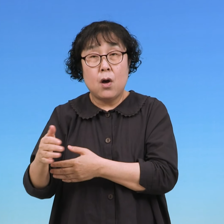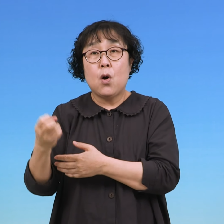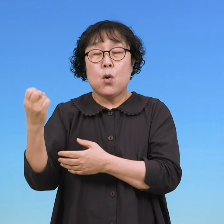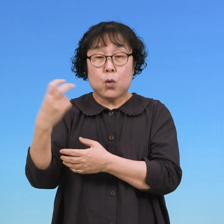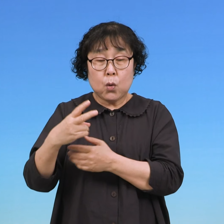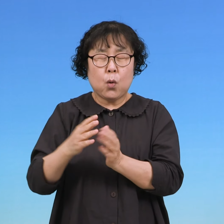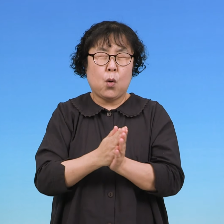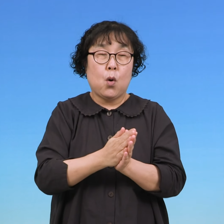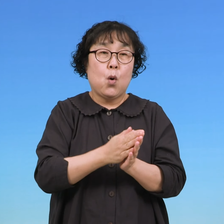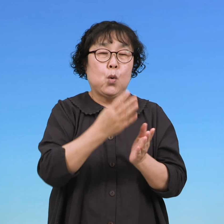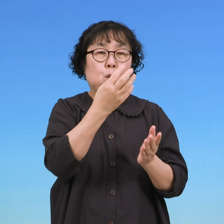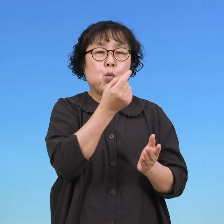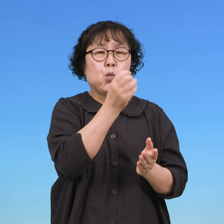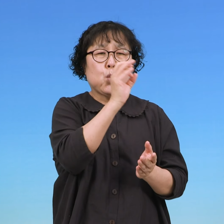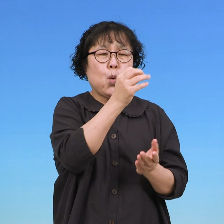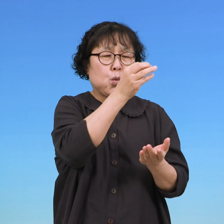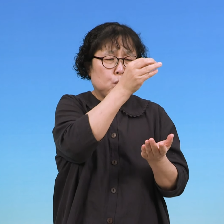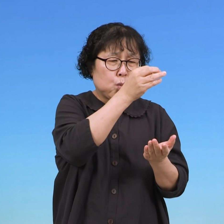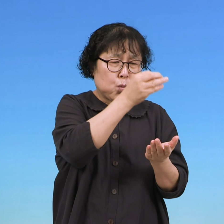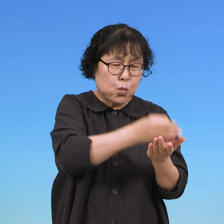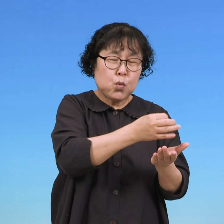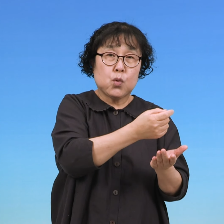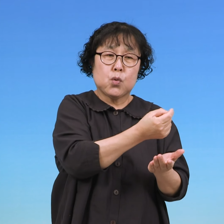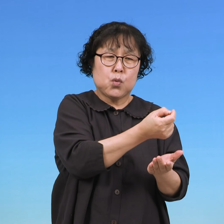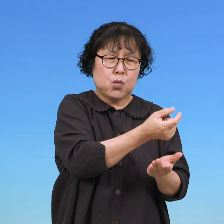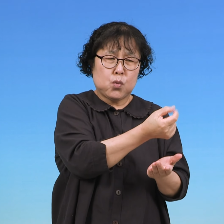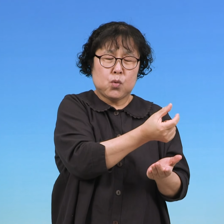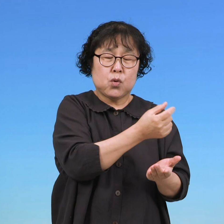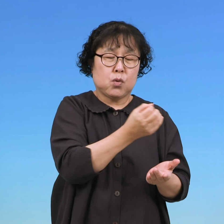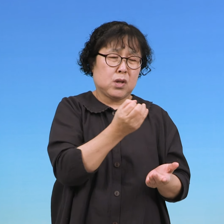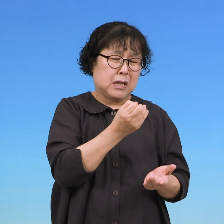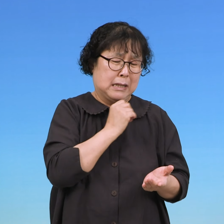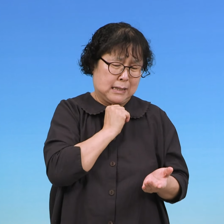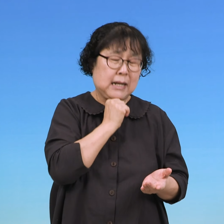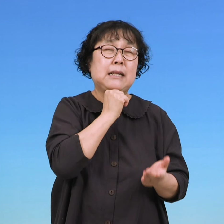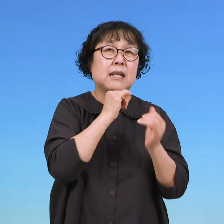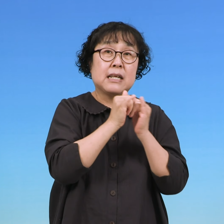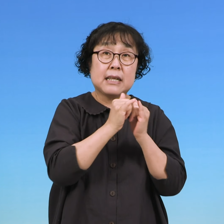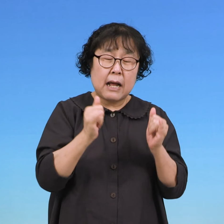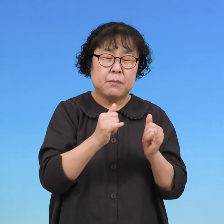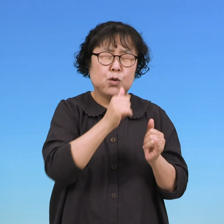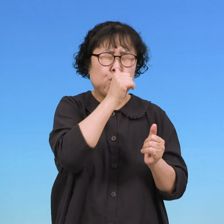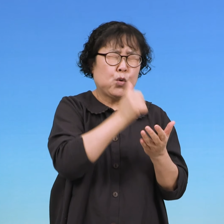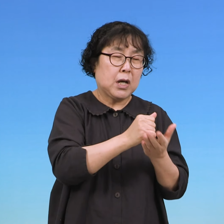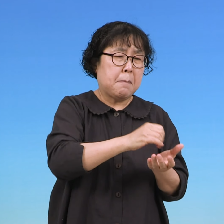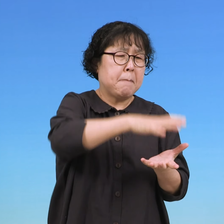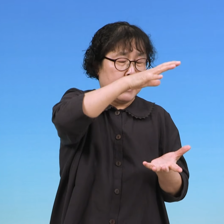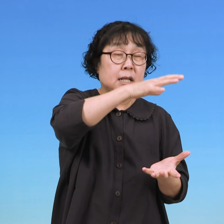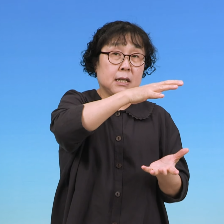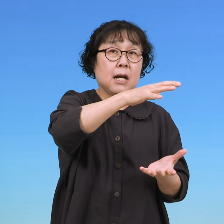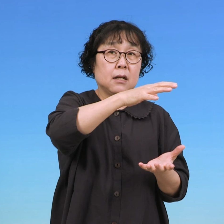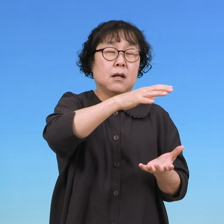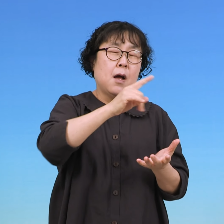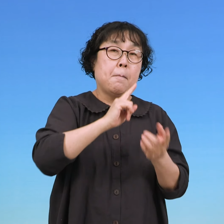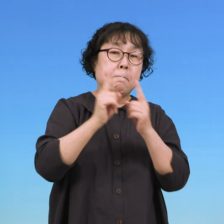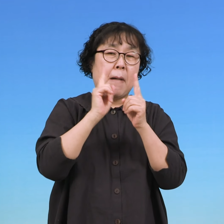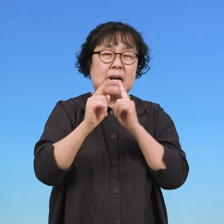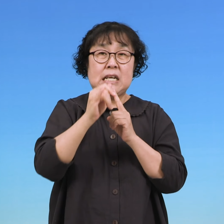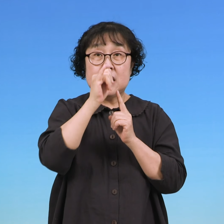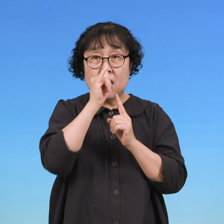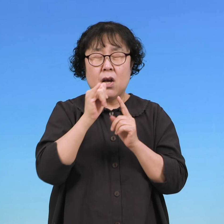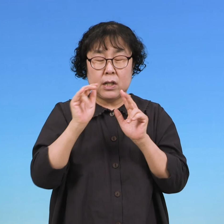이게 뭐 딱 오늘 본문의 배경인 그 주전 8세기에 이스라엘 사회의 상황과 거의